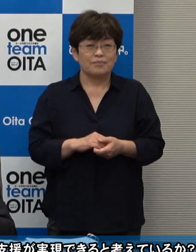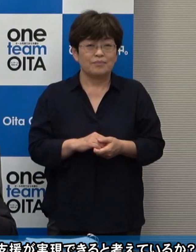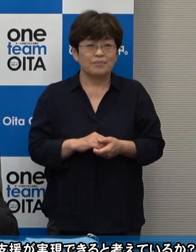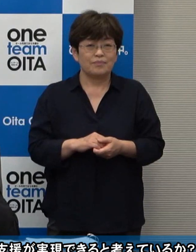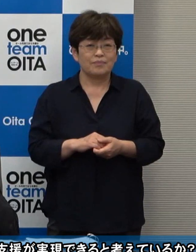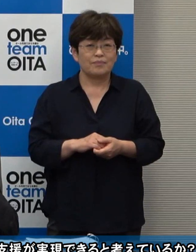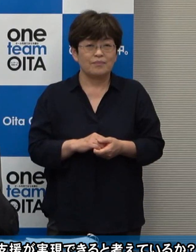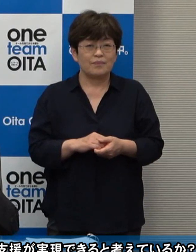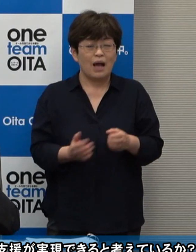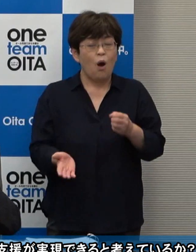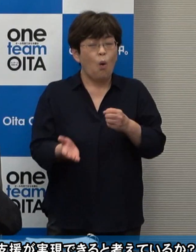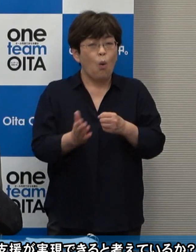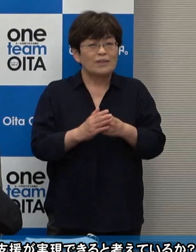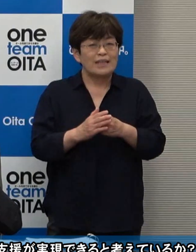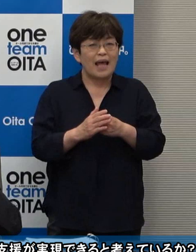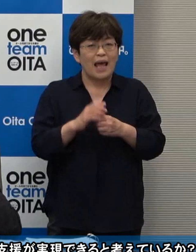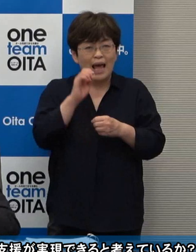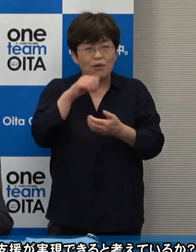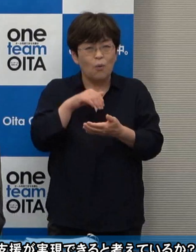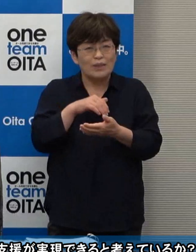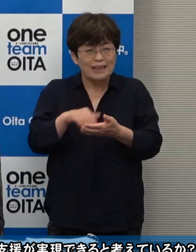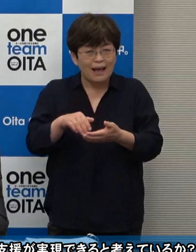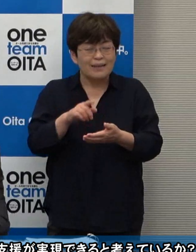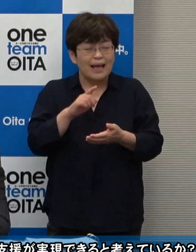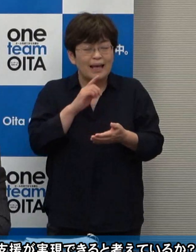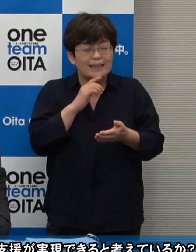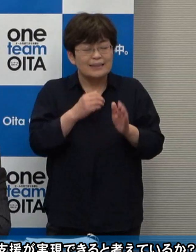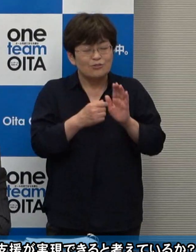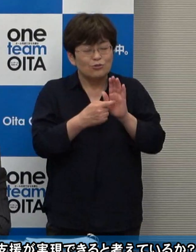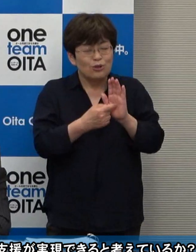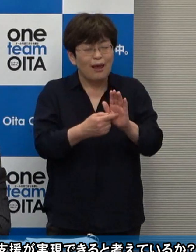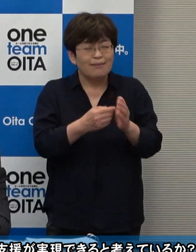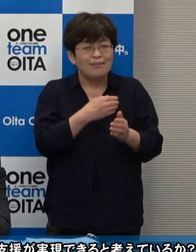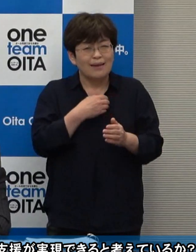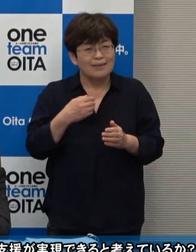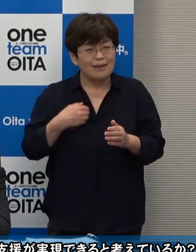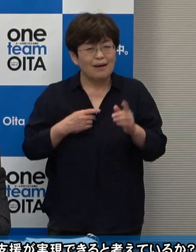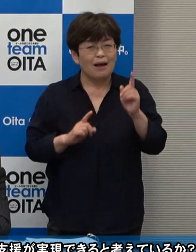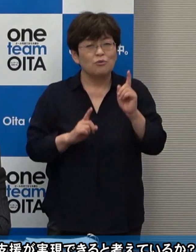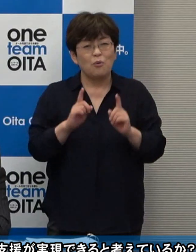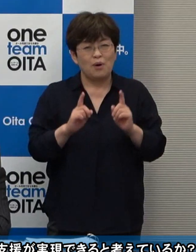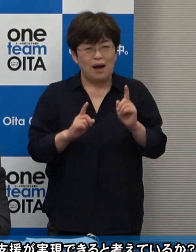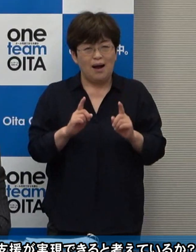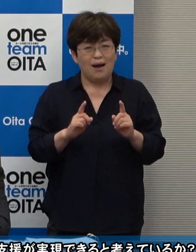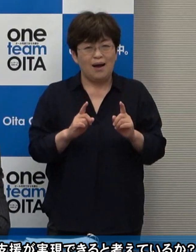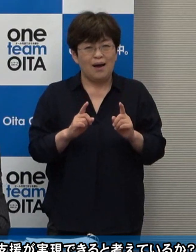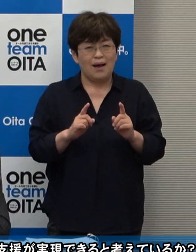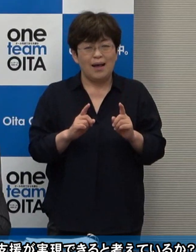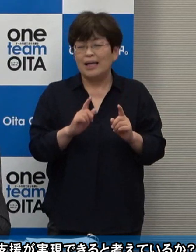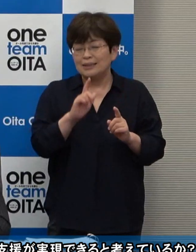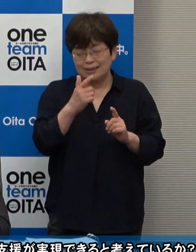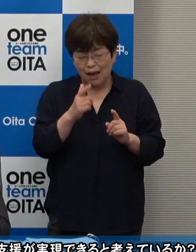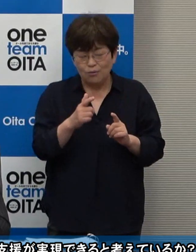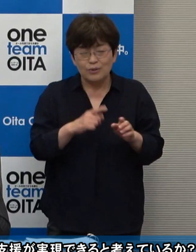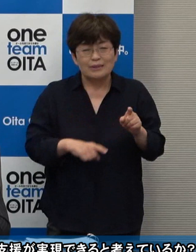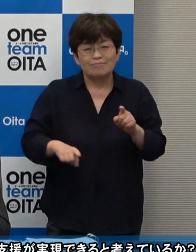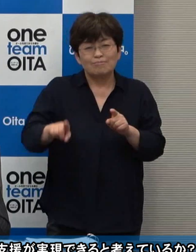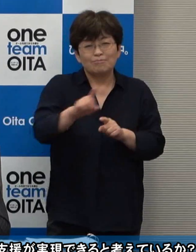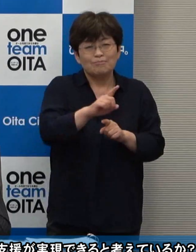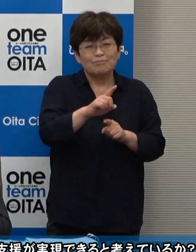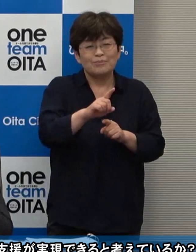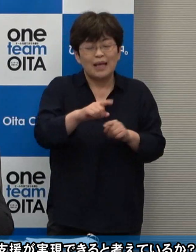この補正予算で実現できたというのは最優先中のさらに最優先課題だと思っています